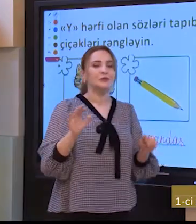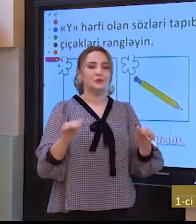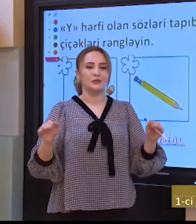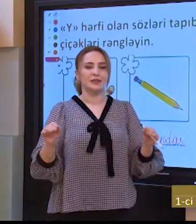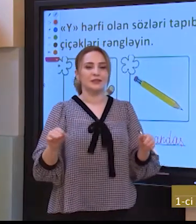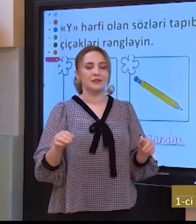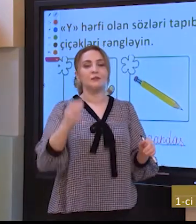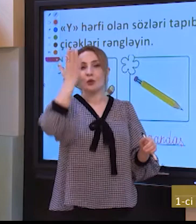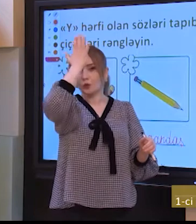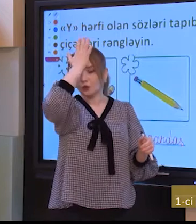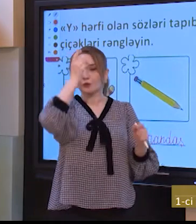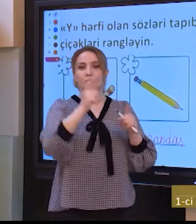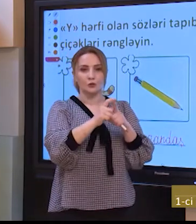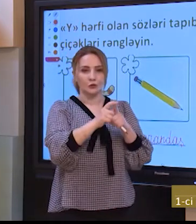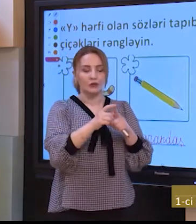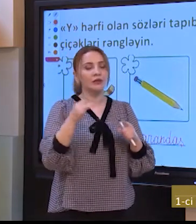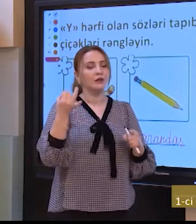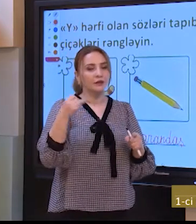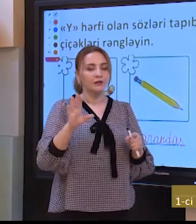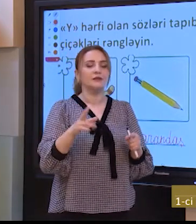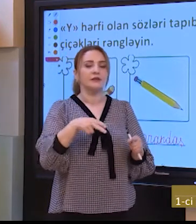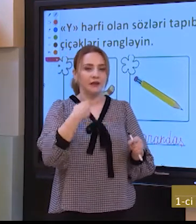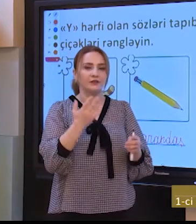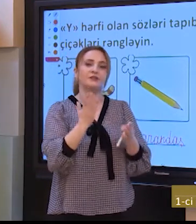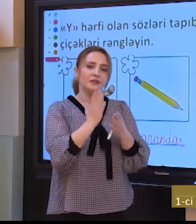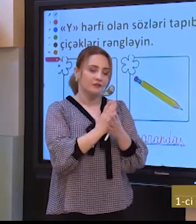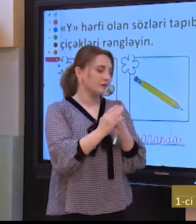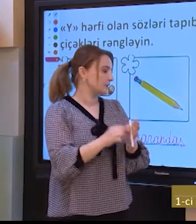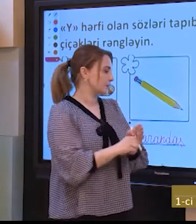Düzdür uşaqlar. Qoyun sözündə y hərfi var.